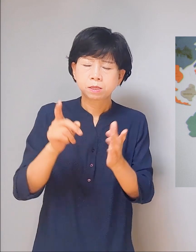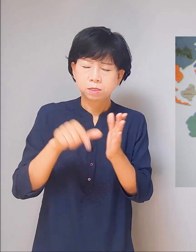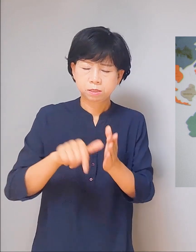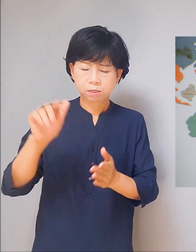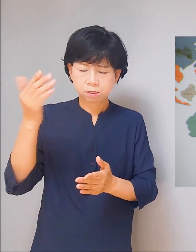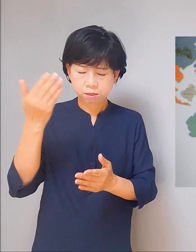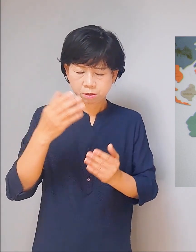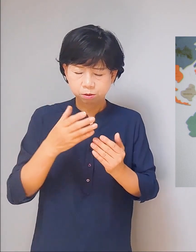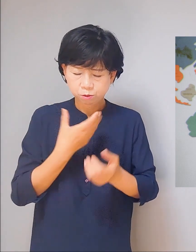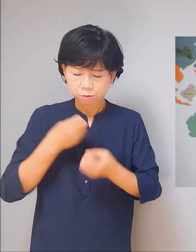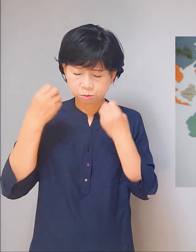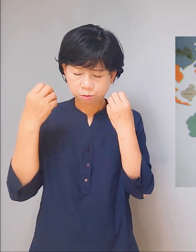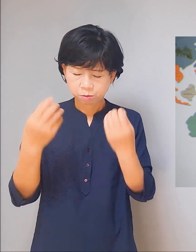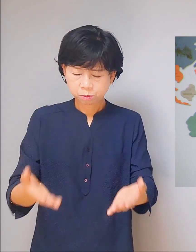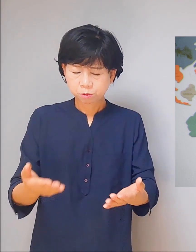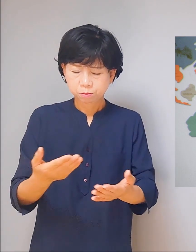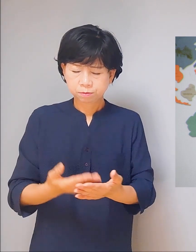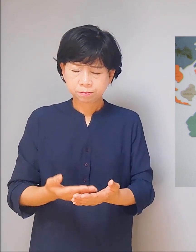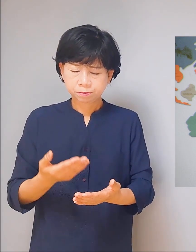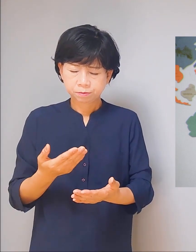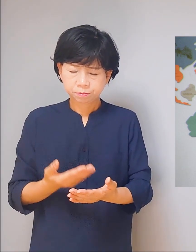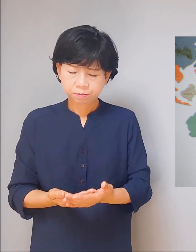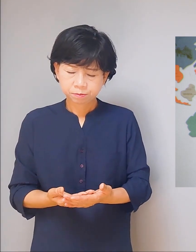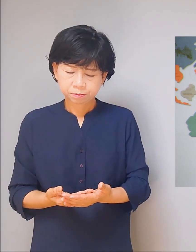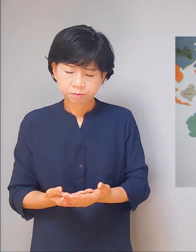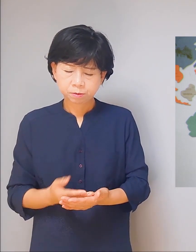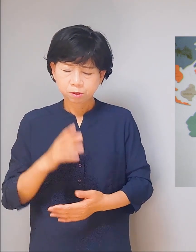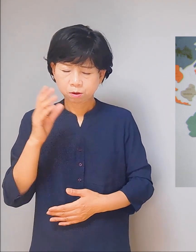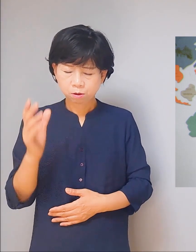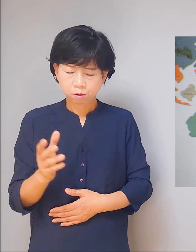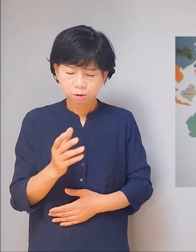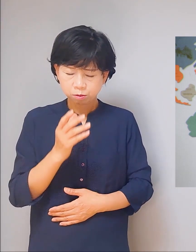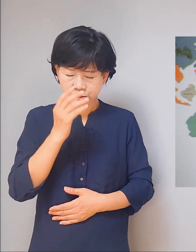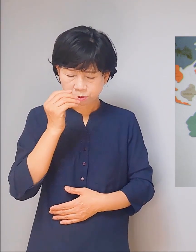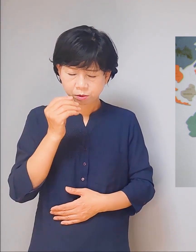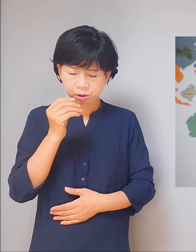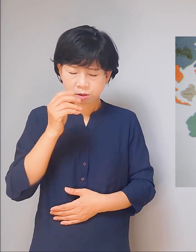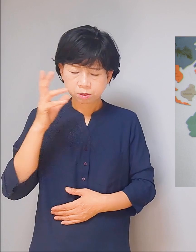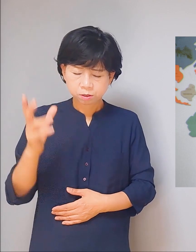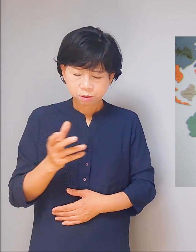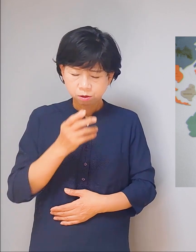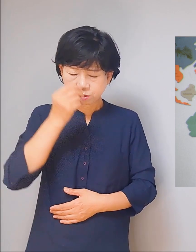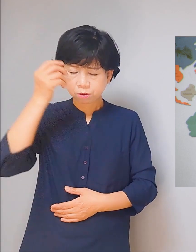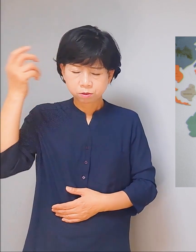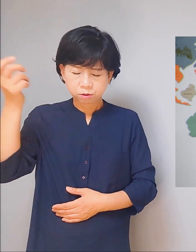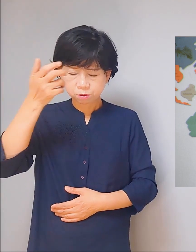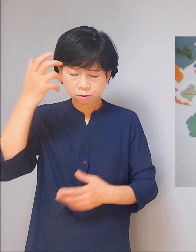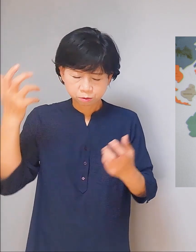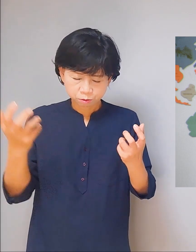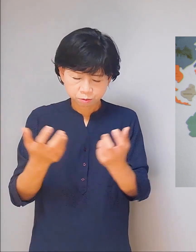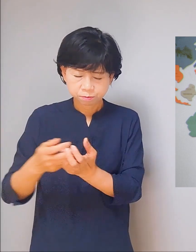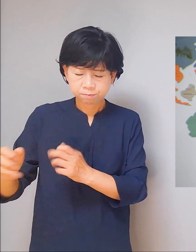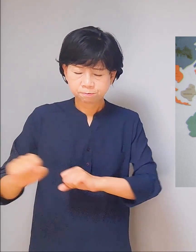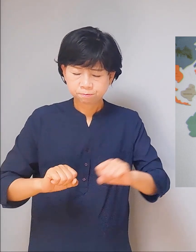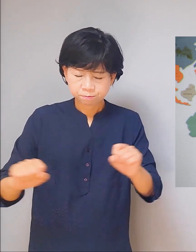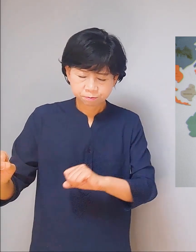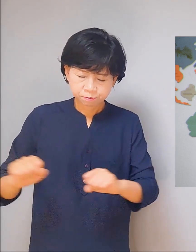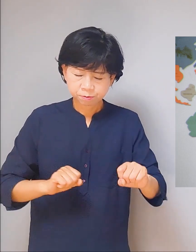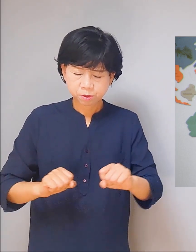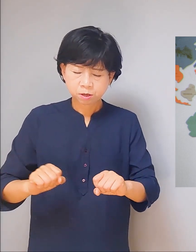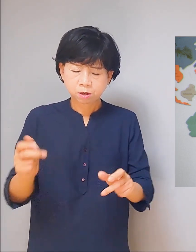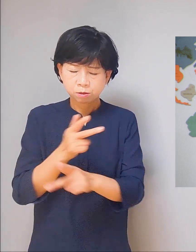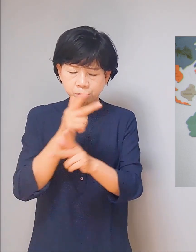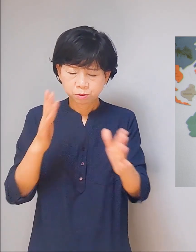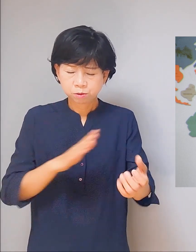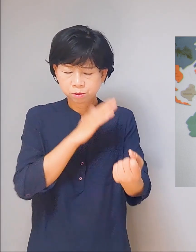수 있도록 하나님 축복하여 주시옵소서. 거룩한 영 성령의 충만케 역사하여 주셔서 우리들도 한 주 동안